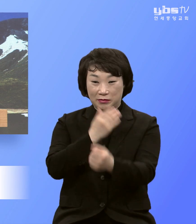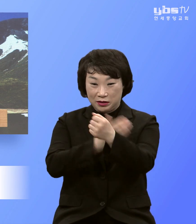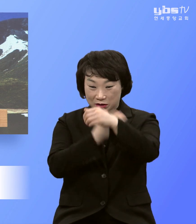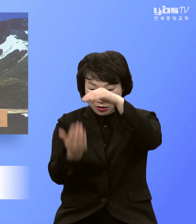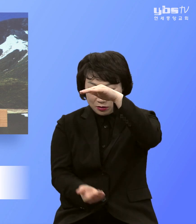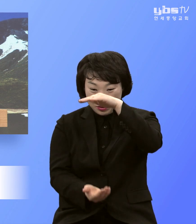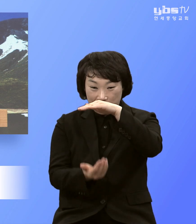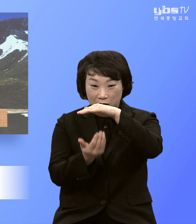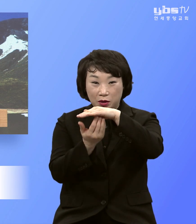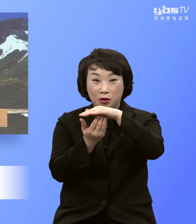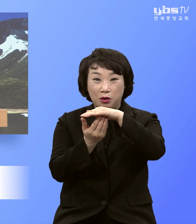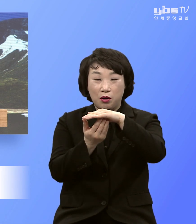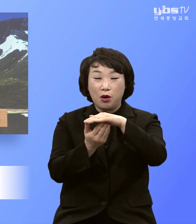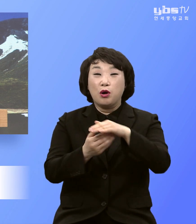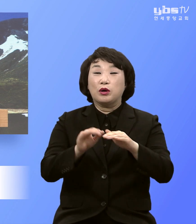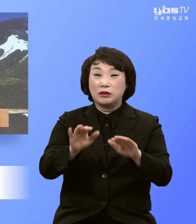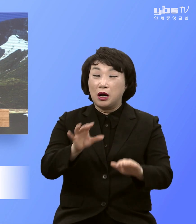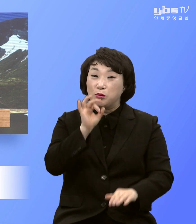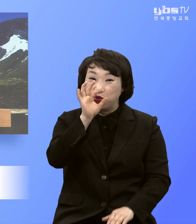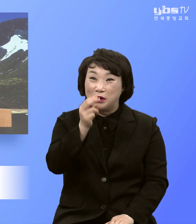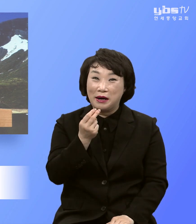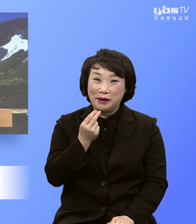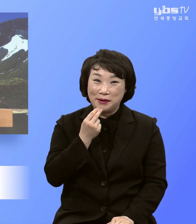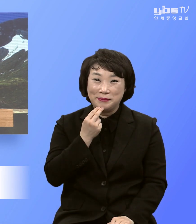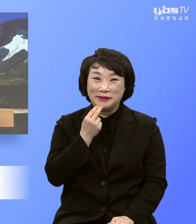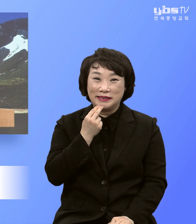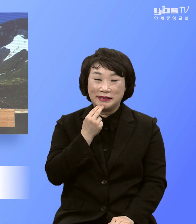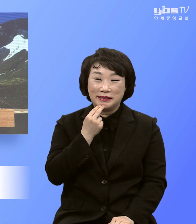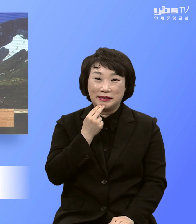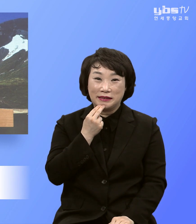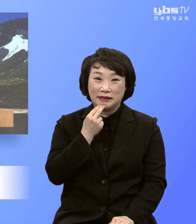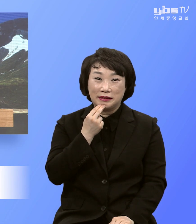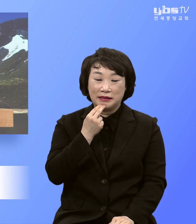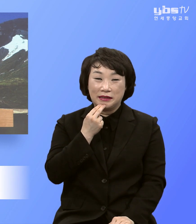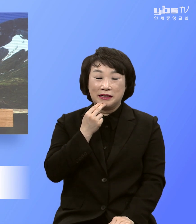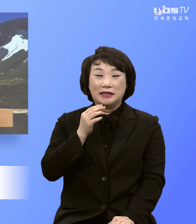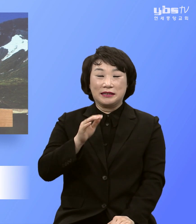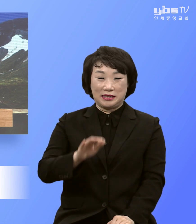전능하신 못할 것이 없으신